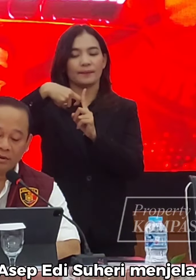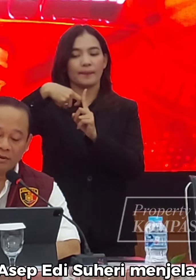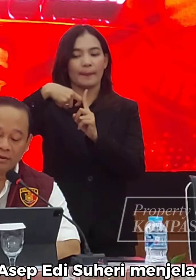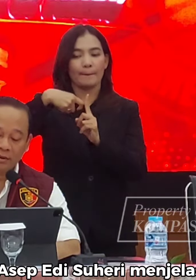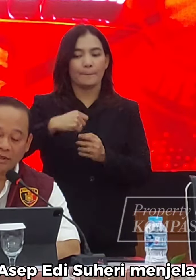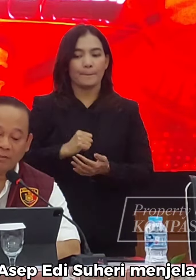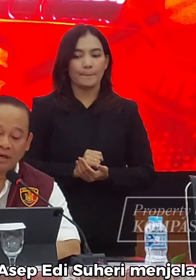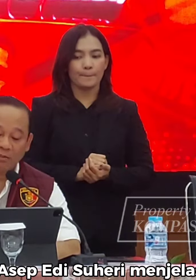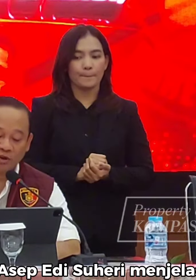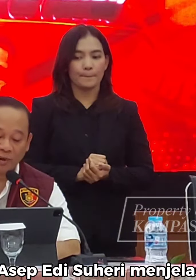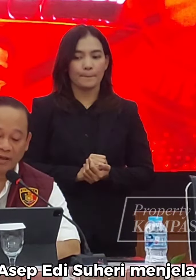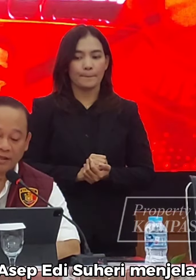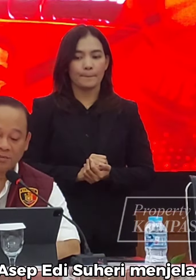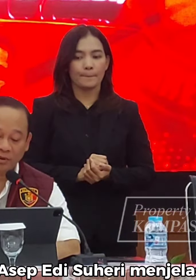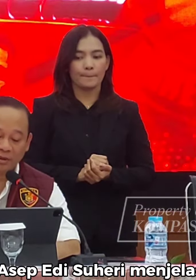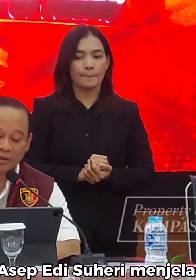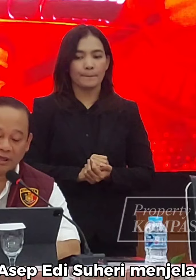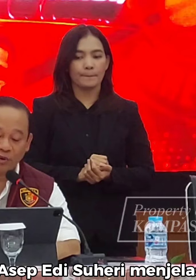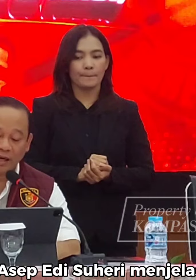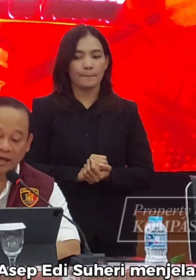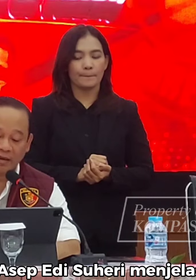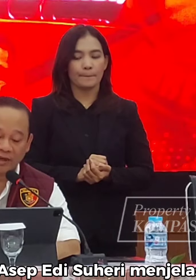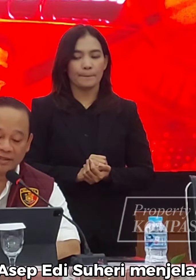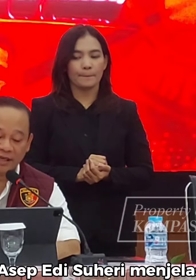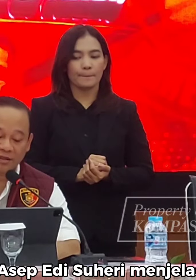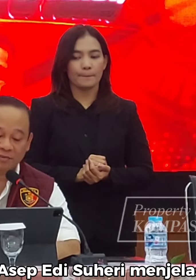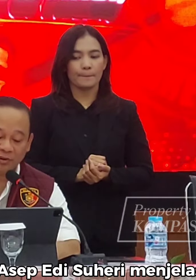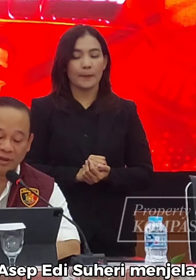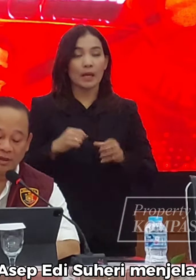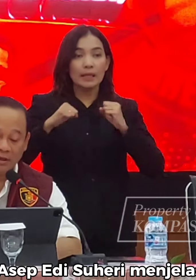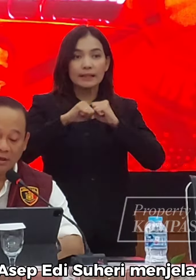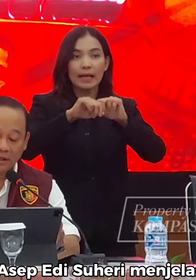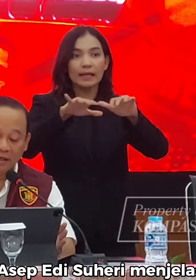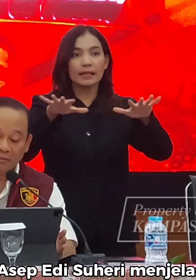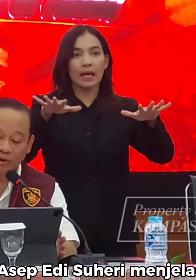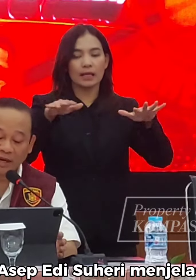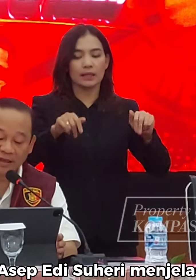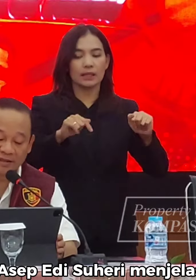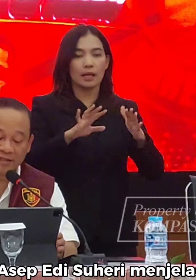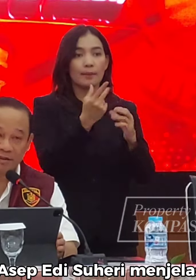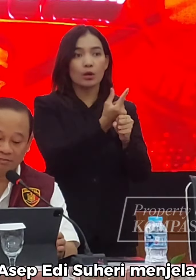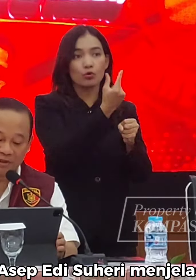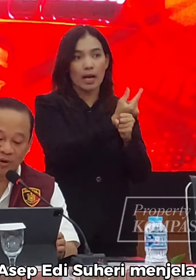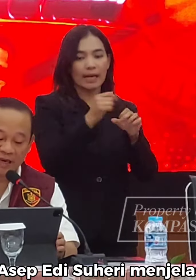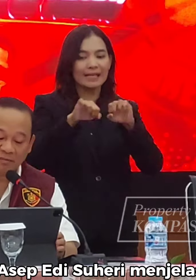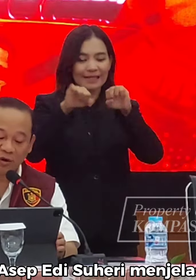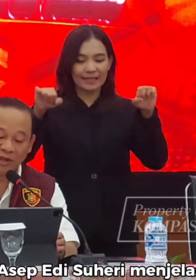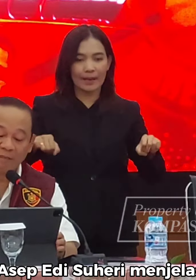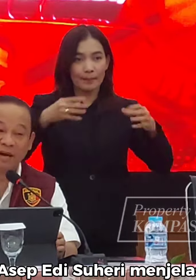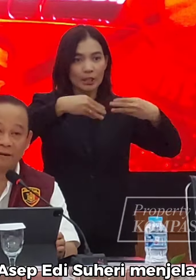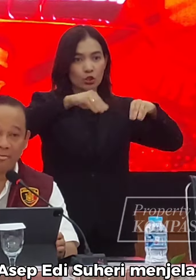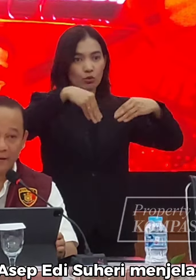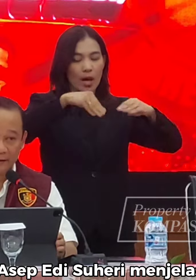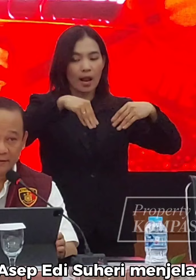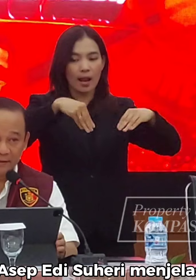hdk yang mana modus oper tersebut yang digunakan adalah oleh jaringan tersebut dengan mengunukkan sistem penjualan melalui